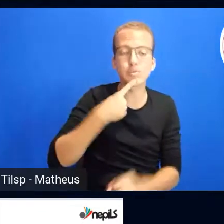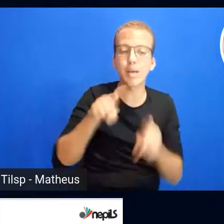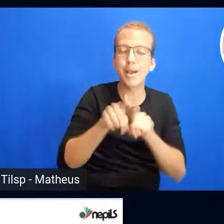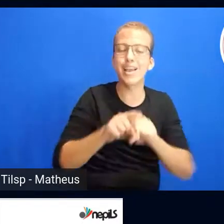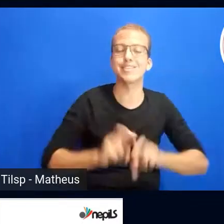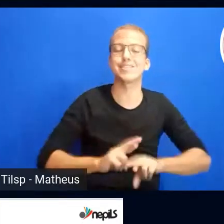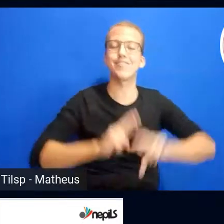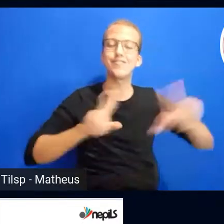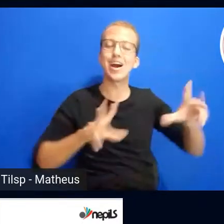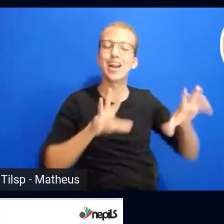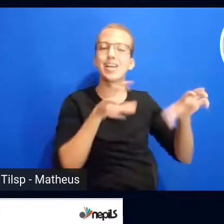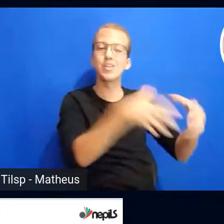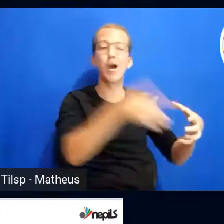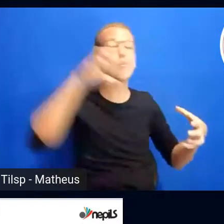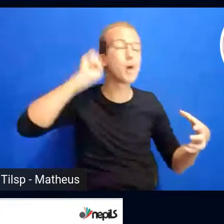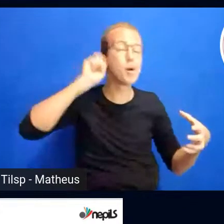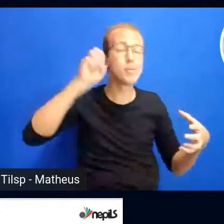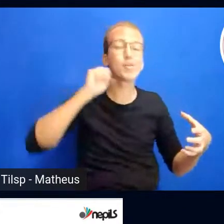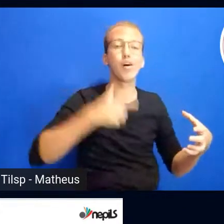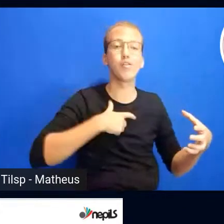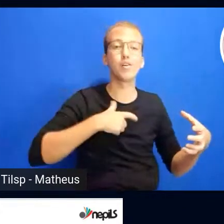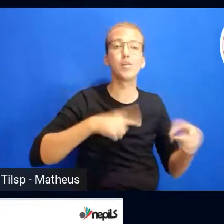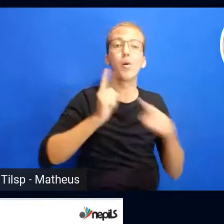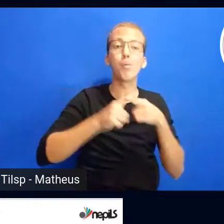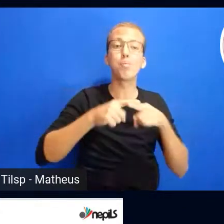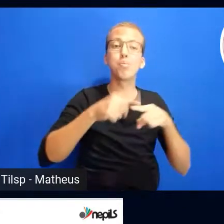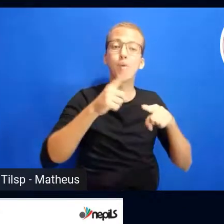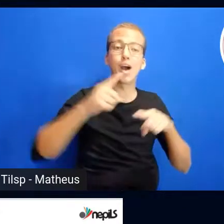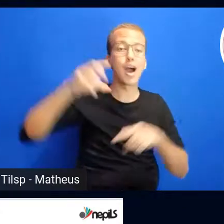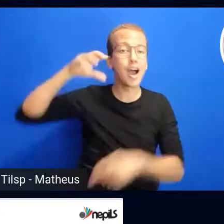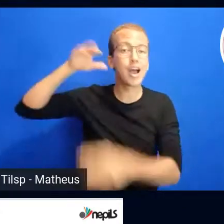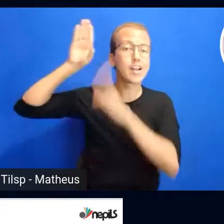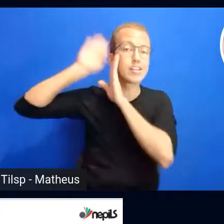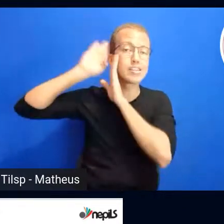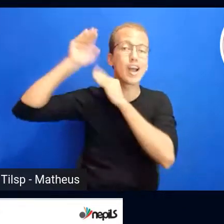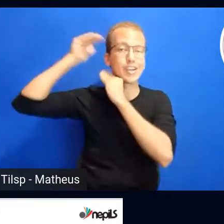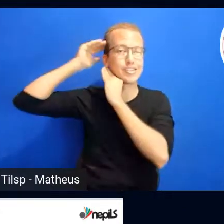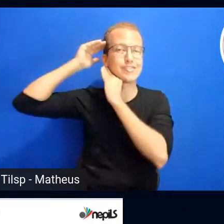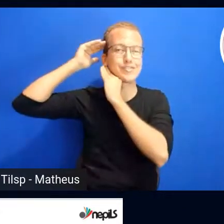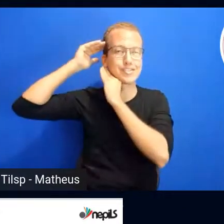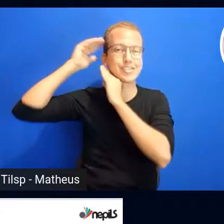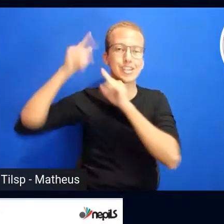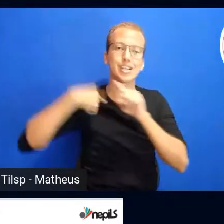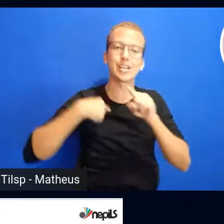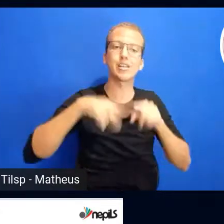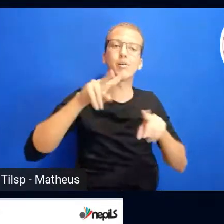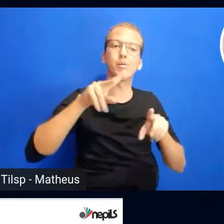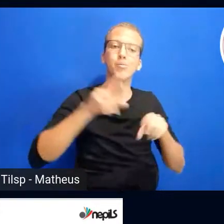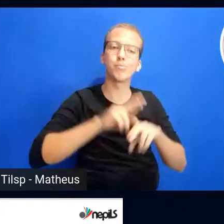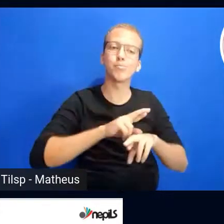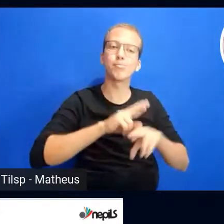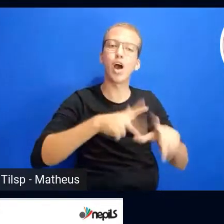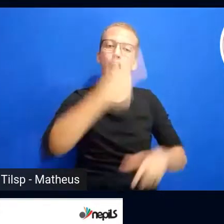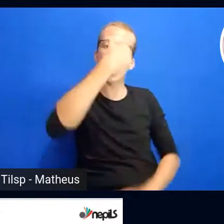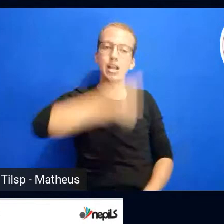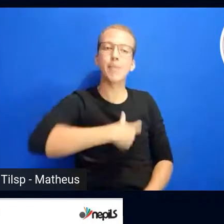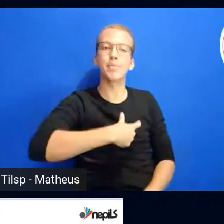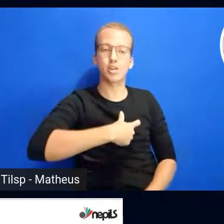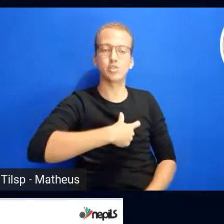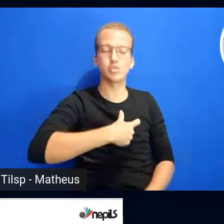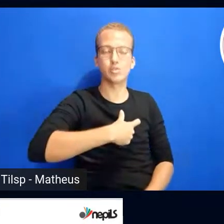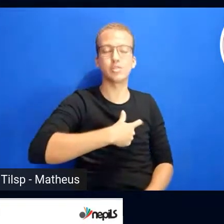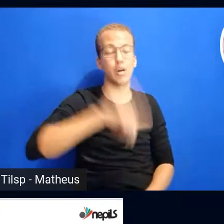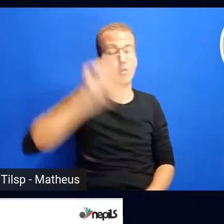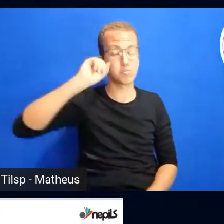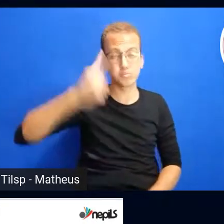considerando a surdez, né, como uma condição linguística diferenciada, né, na na perspectiva da diferença linguística, considerando,